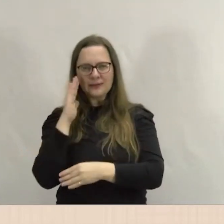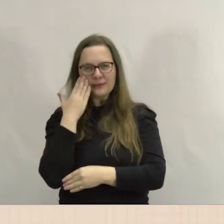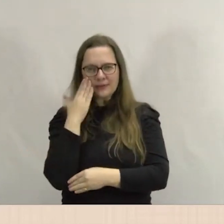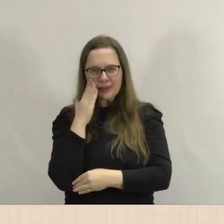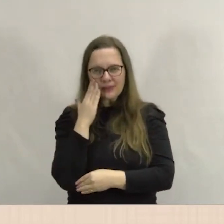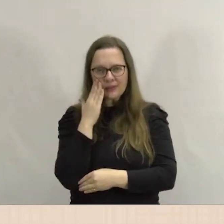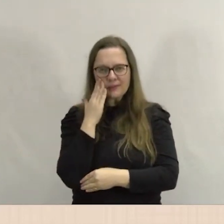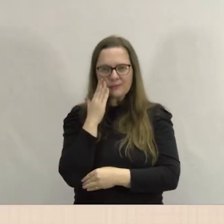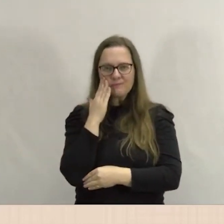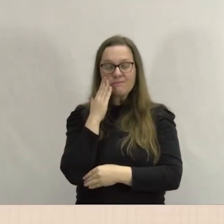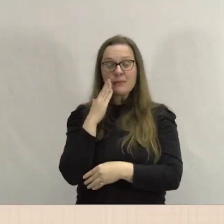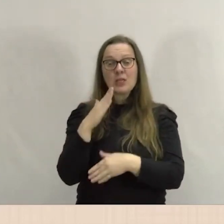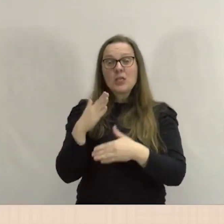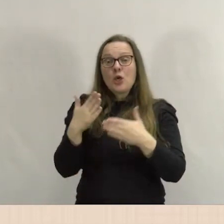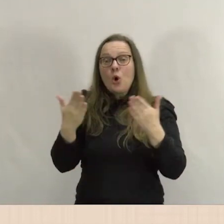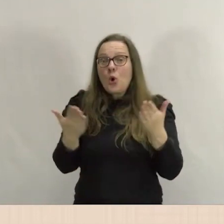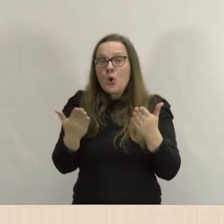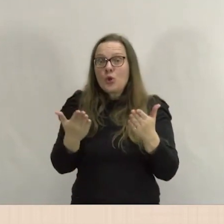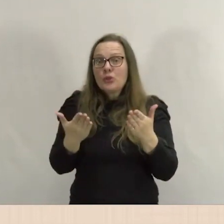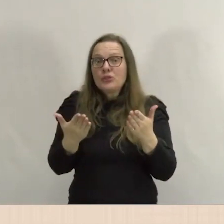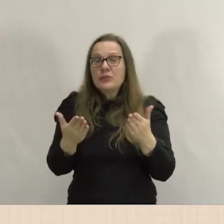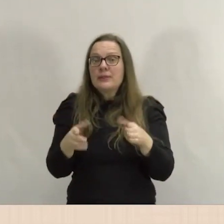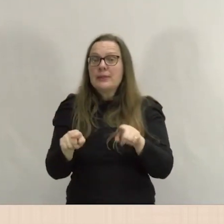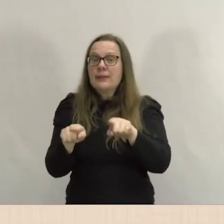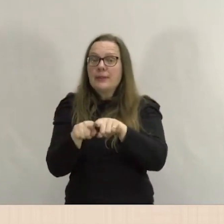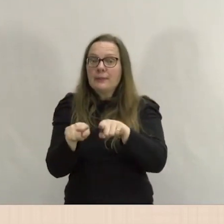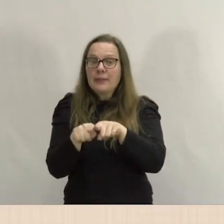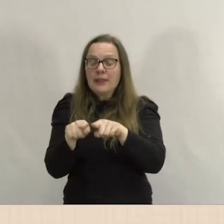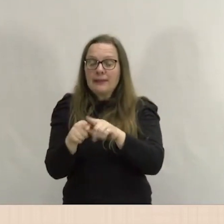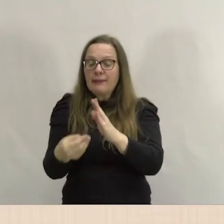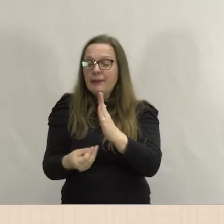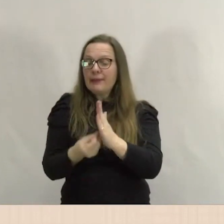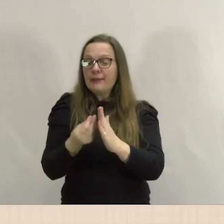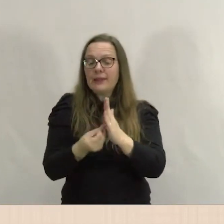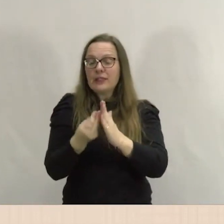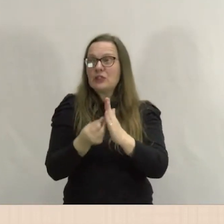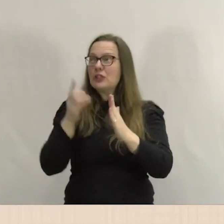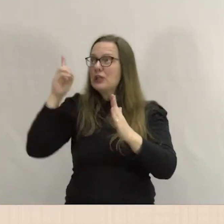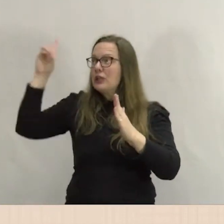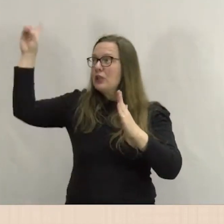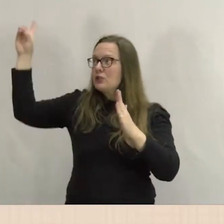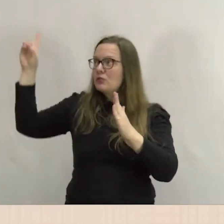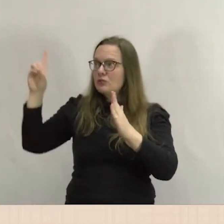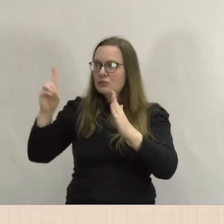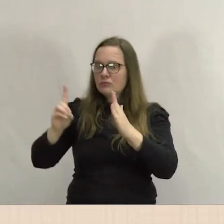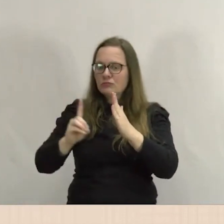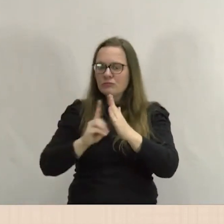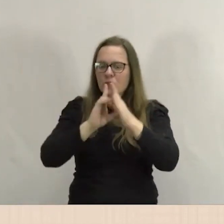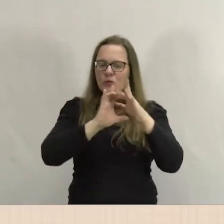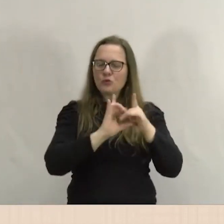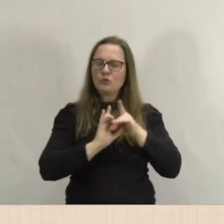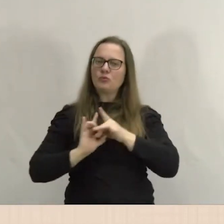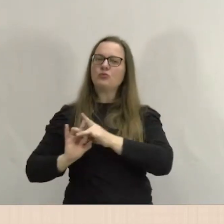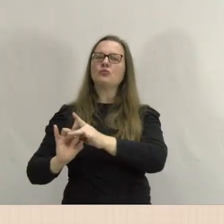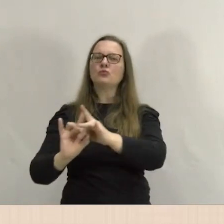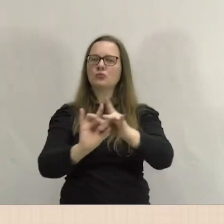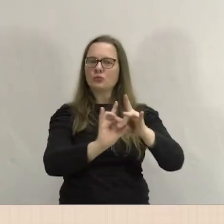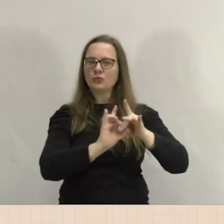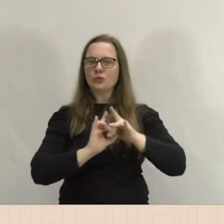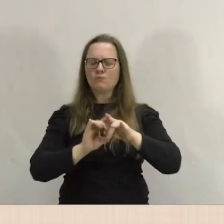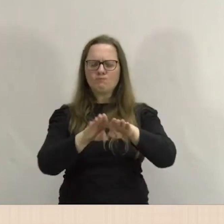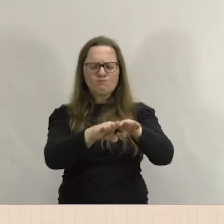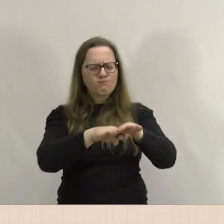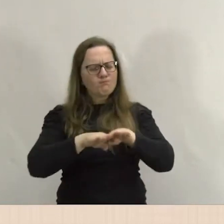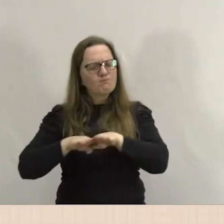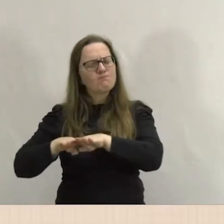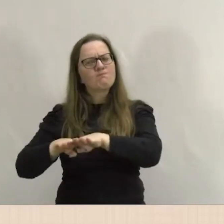Deus está com a sua igreja. Deus está com o seu povo. Nós somos um só povo, irmãos.